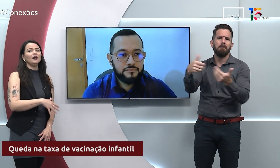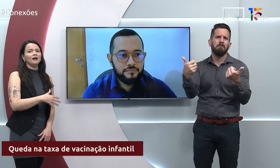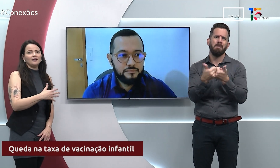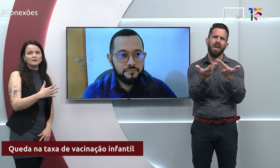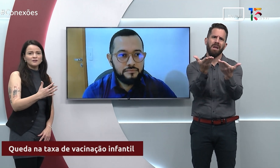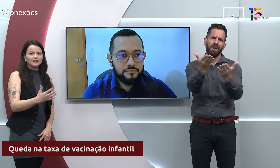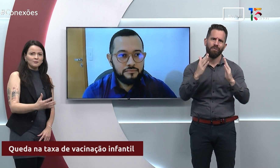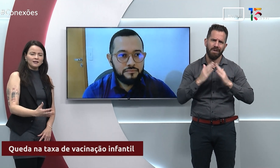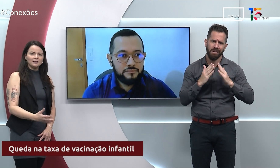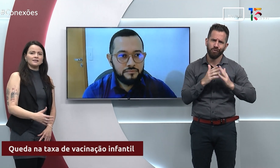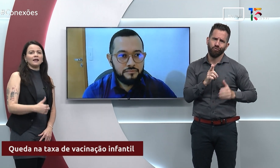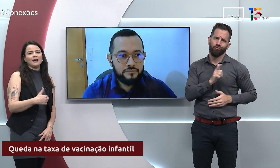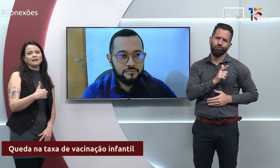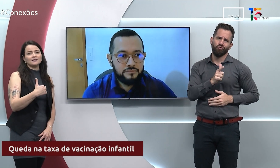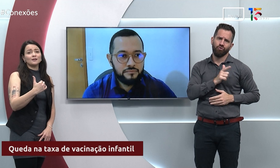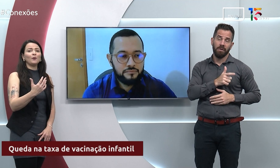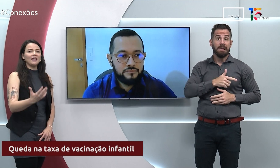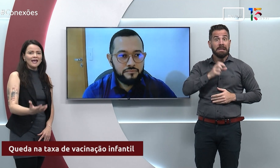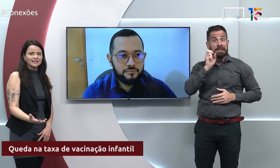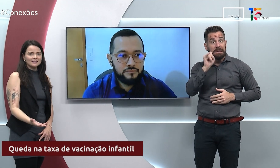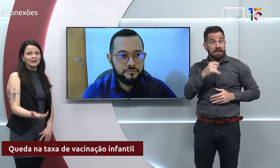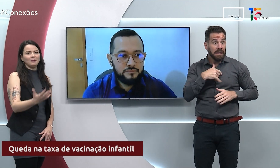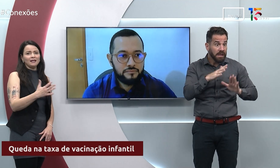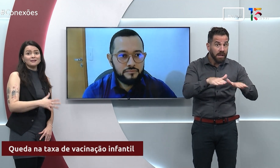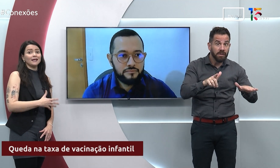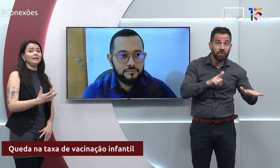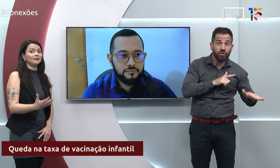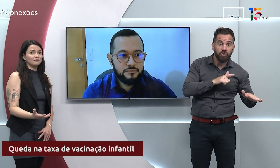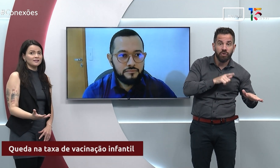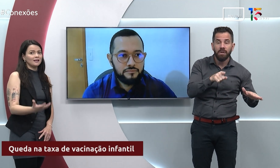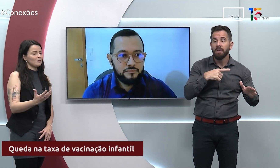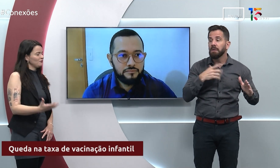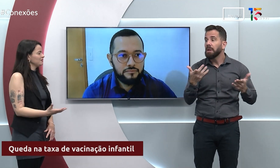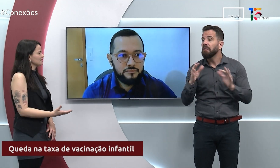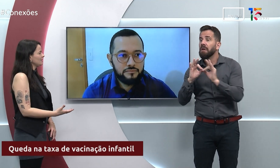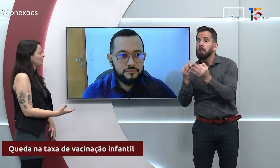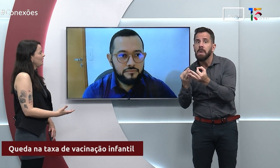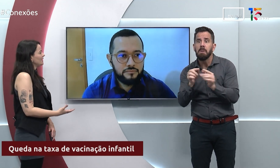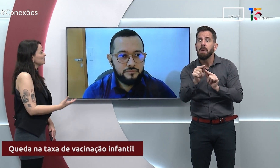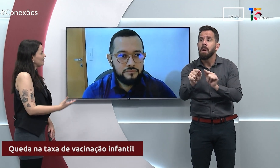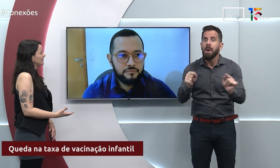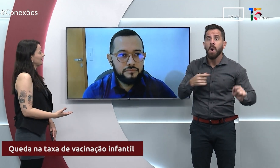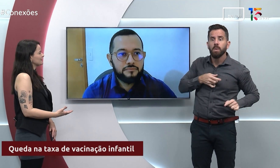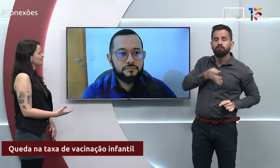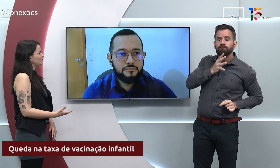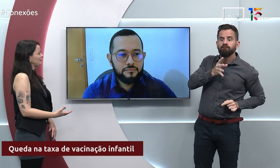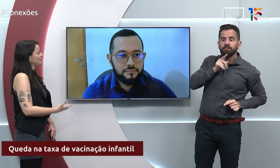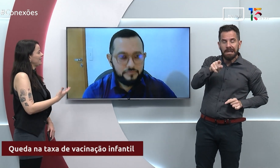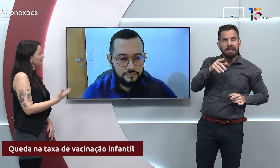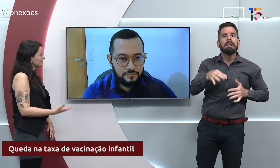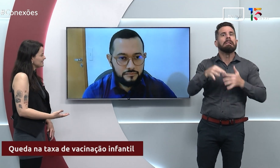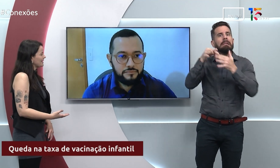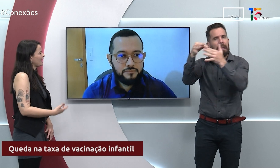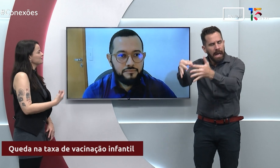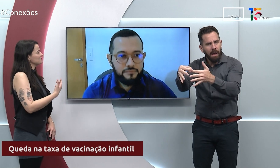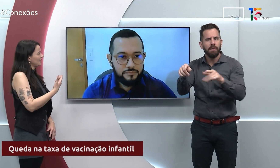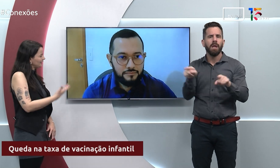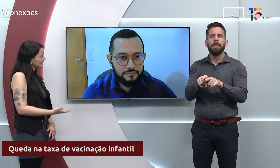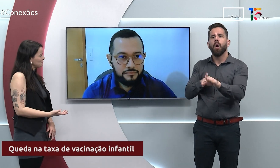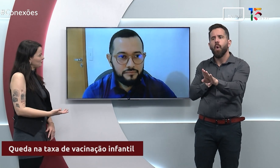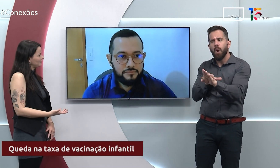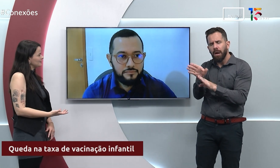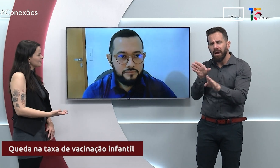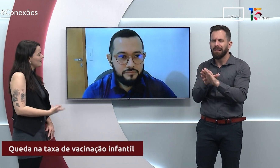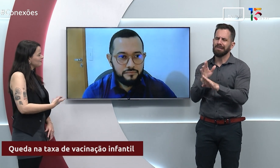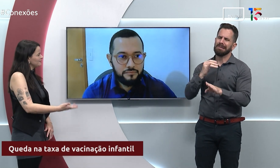residência. Se você tem uma criança em casa, se conhece, né, parentes que ainda não vacinaram, é bom fazer essa orientação, né? Falar desses dados, falar